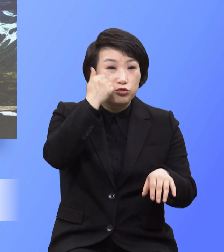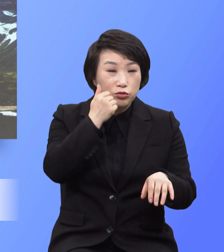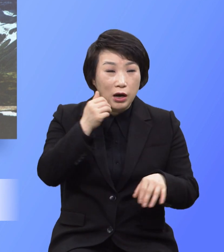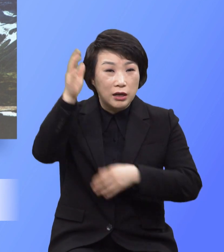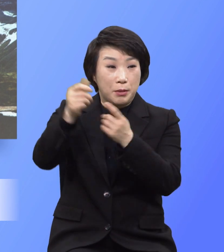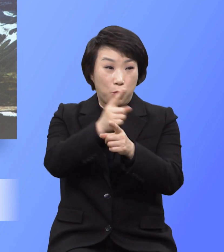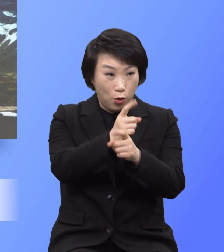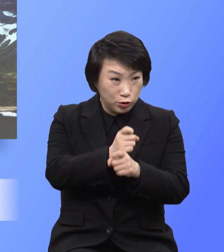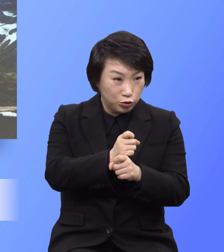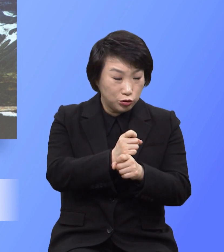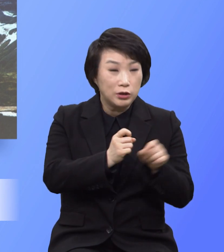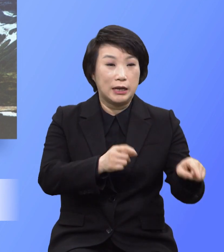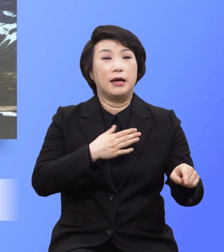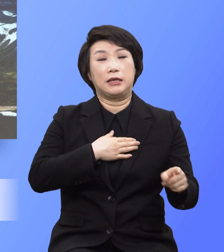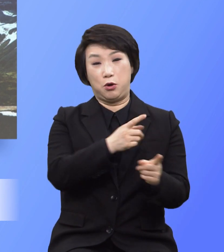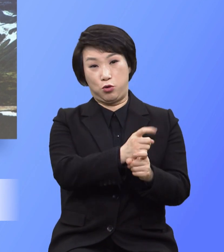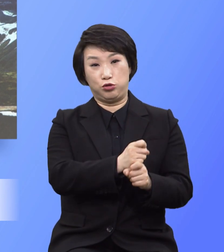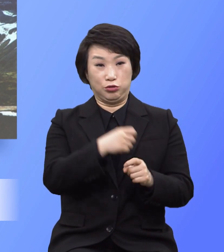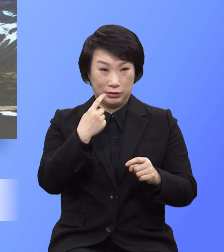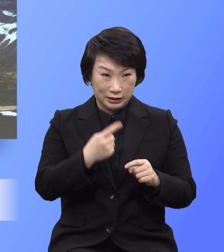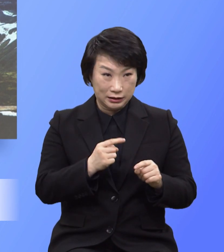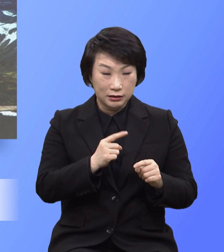하나님의 원수요 나의 원수요,